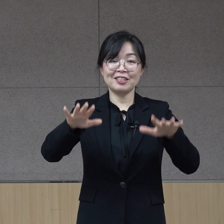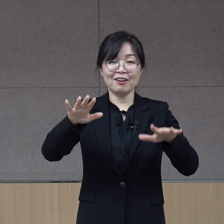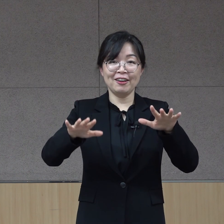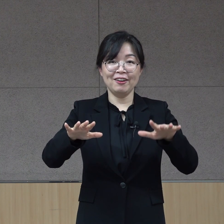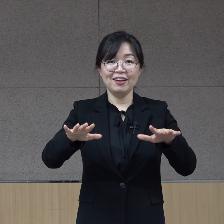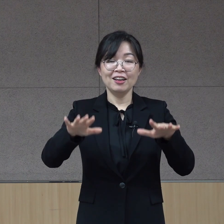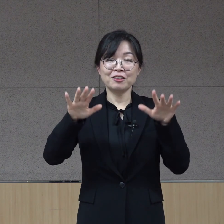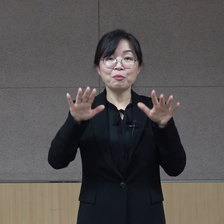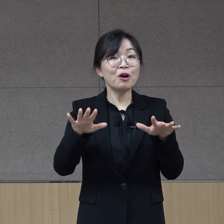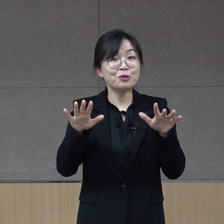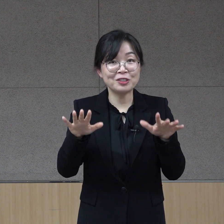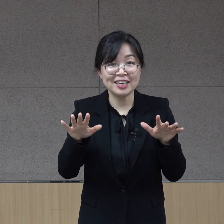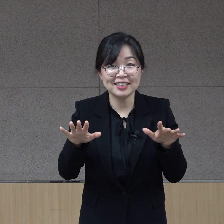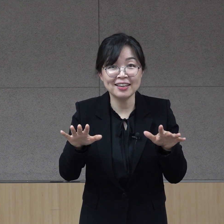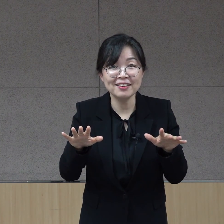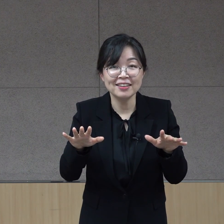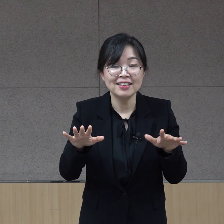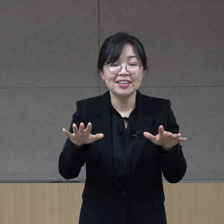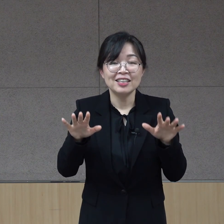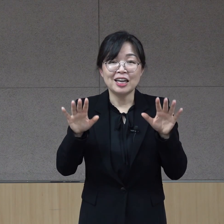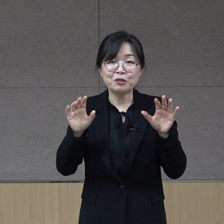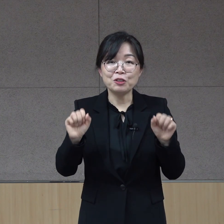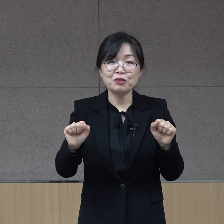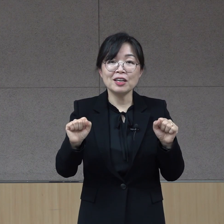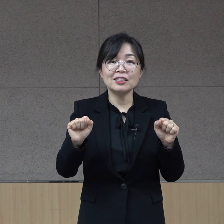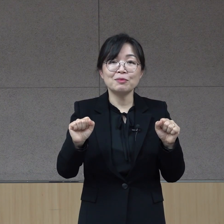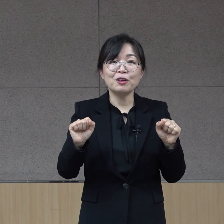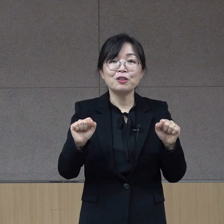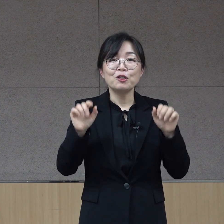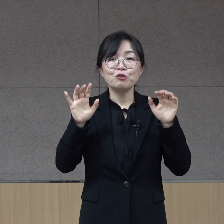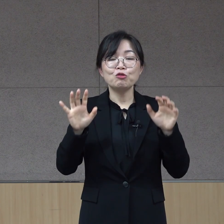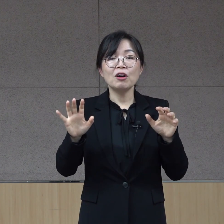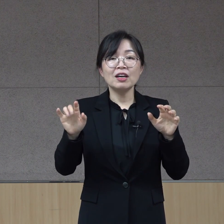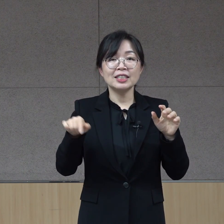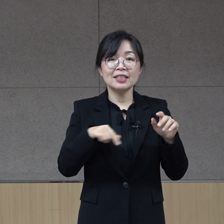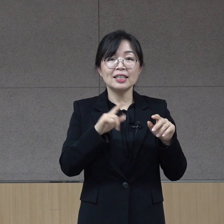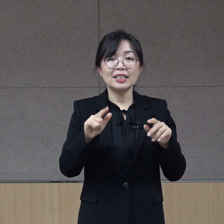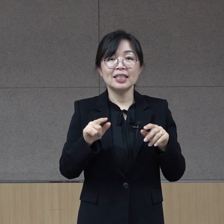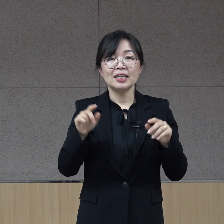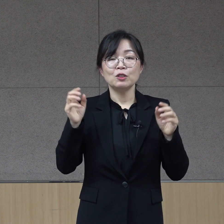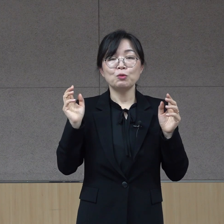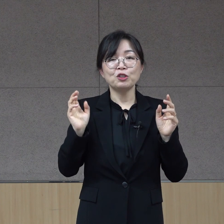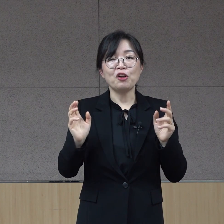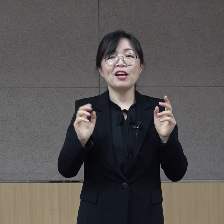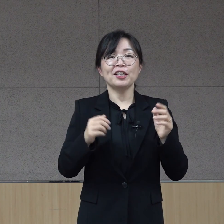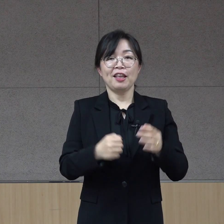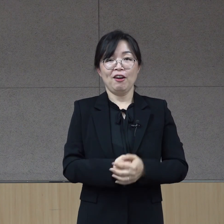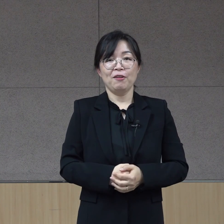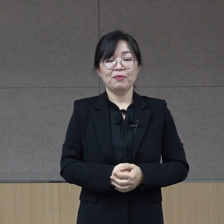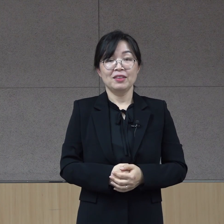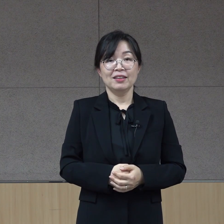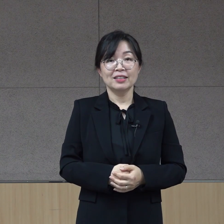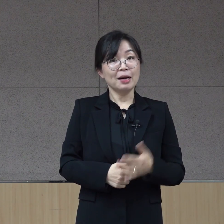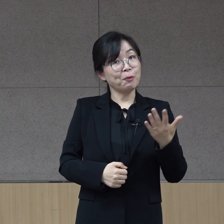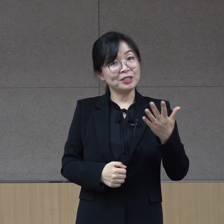거예요. 그럼 뭐가 좋은지 아세요? 양손 익숙하게 쓰면 수화 시간이 좀 전략이 돼요. 자,